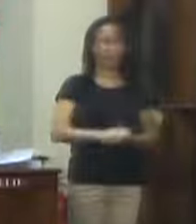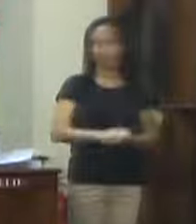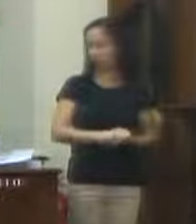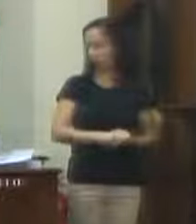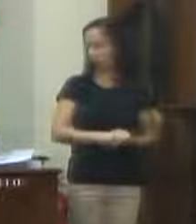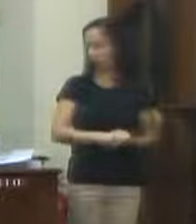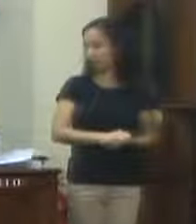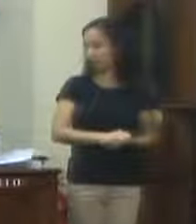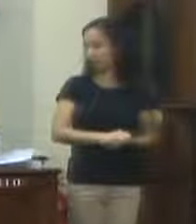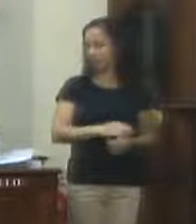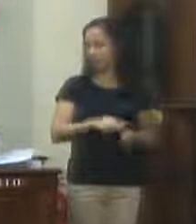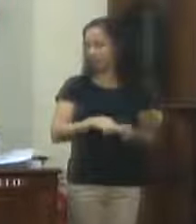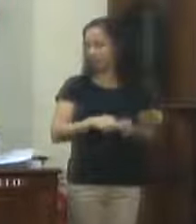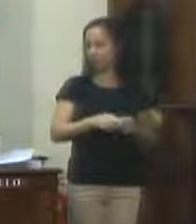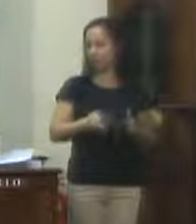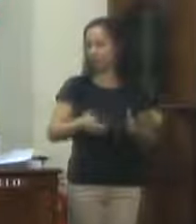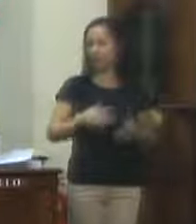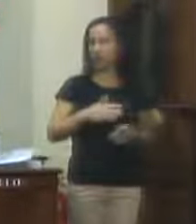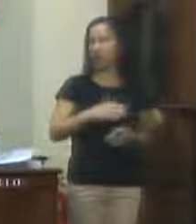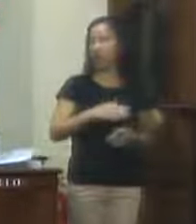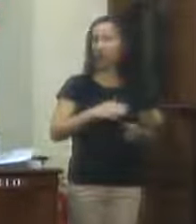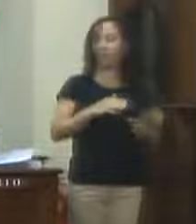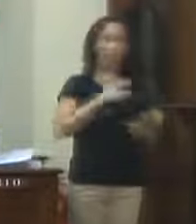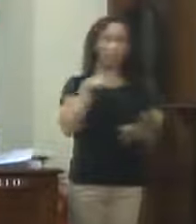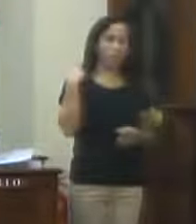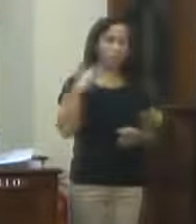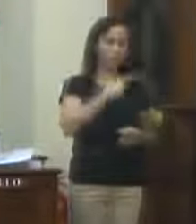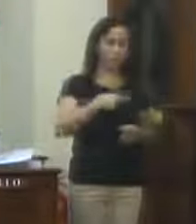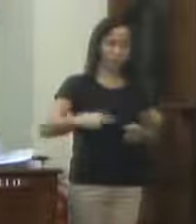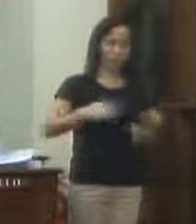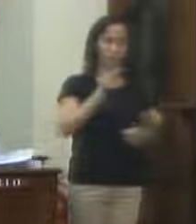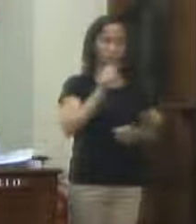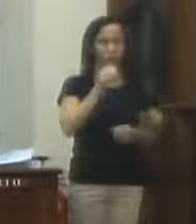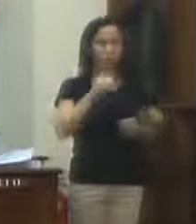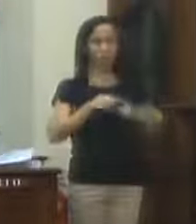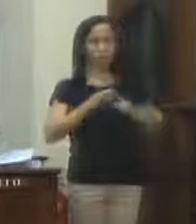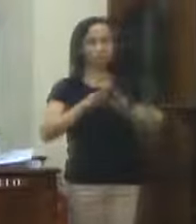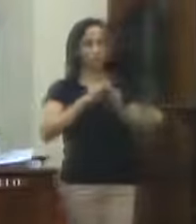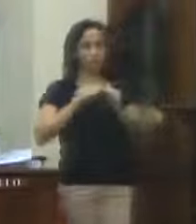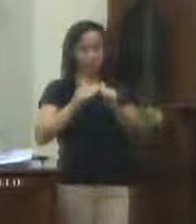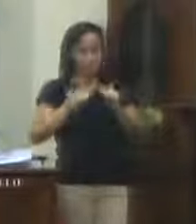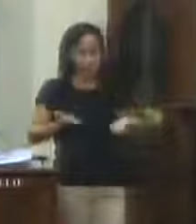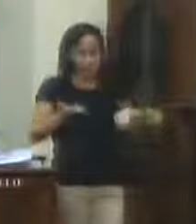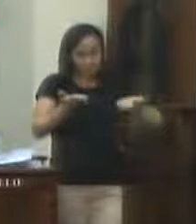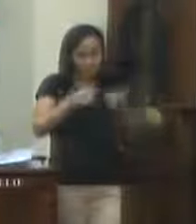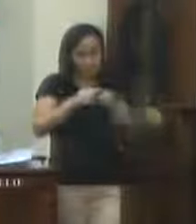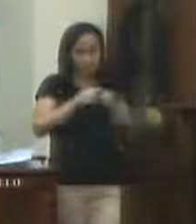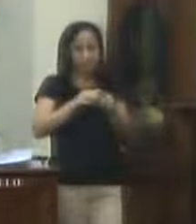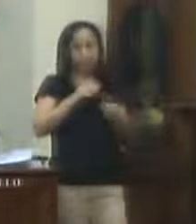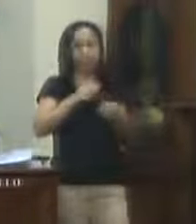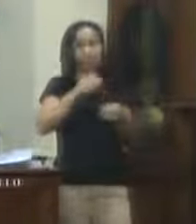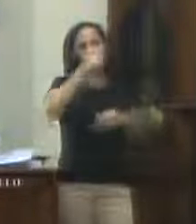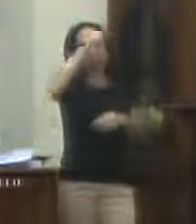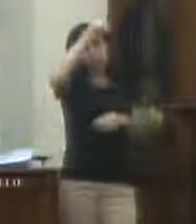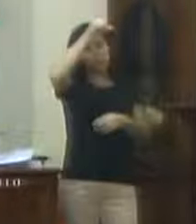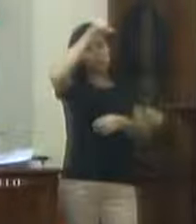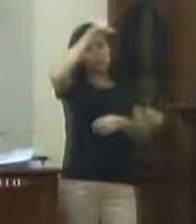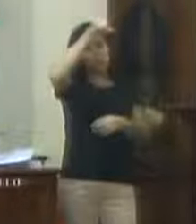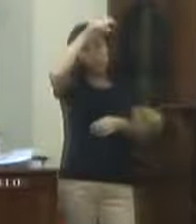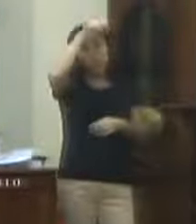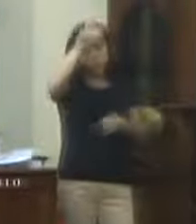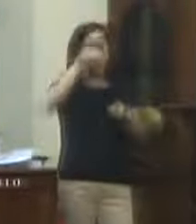Câmara, Fábio Antônio Pires Jorge, a vereadora Michele Vieira Cabral, uso de suas atribuições na forma regimental, requer a Vossa